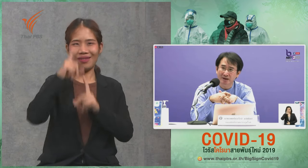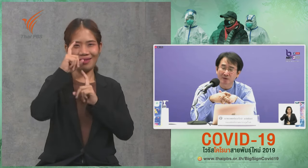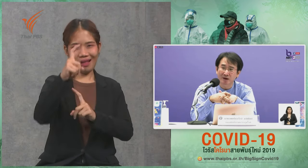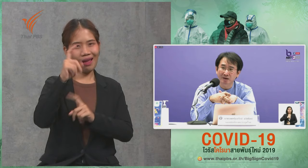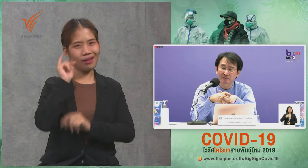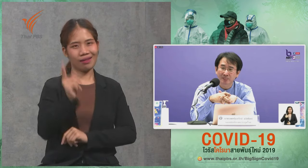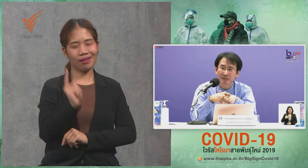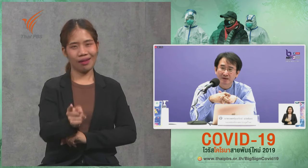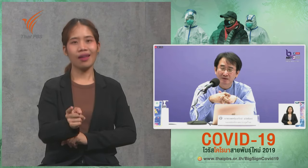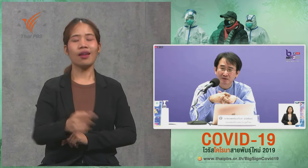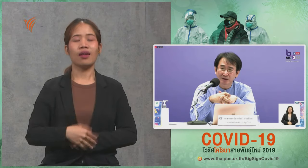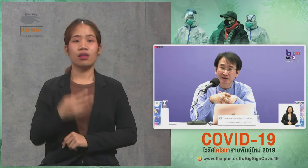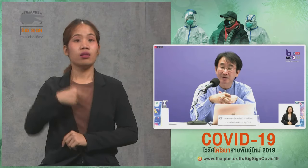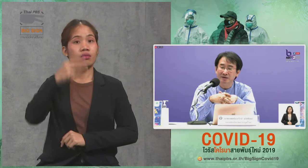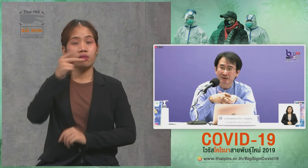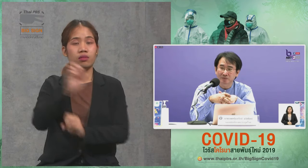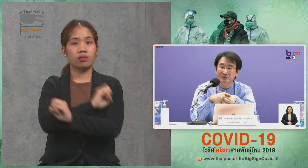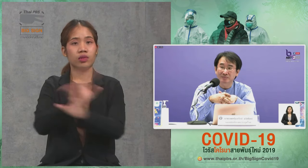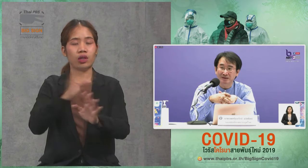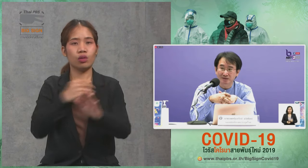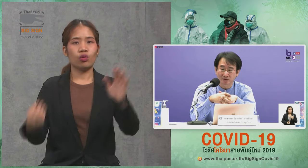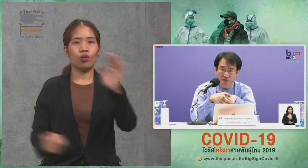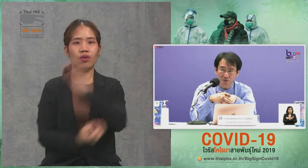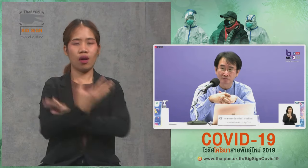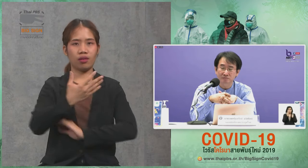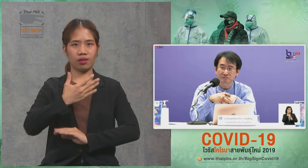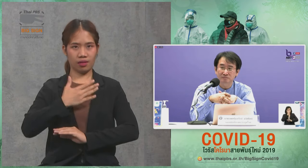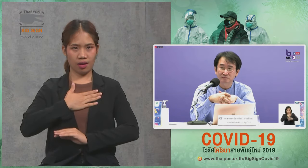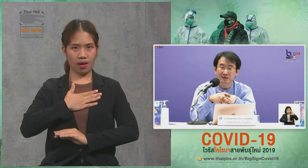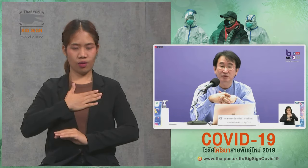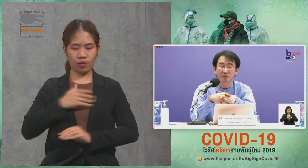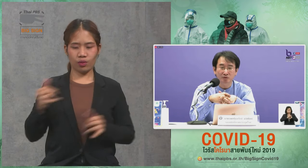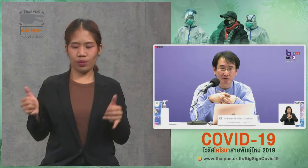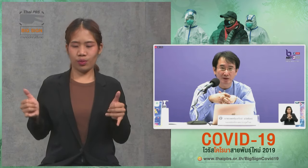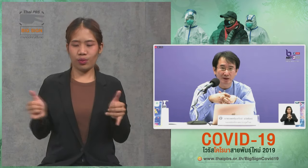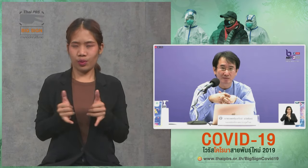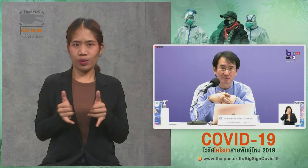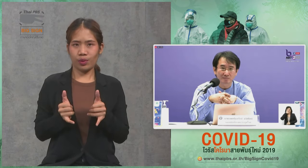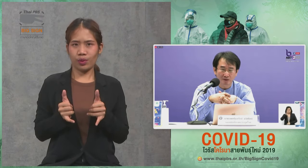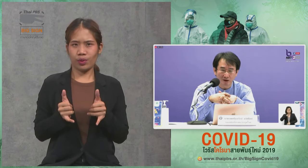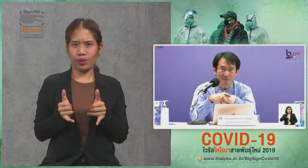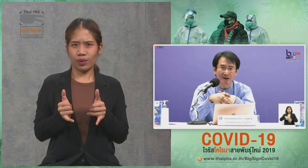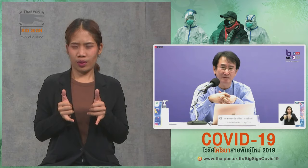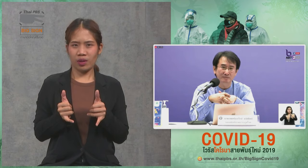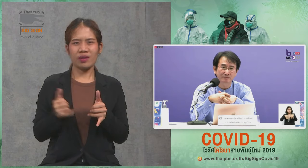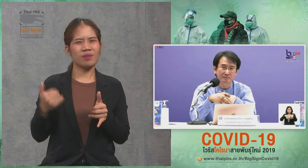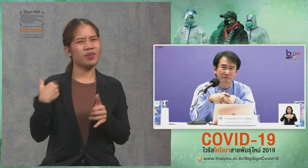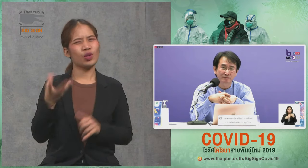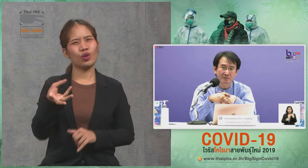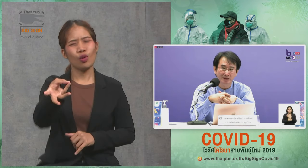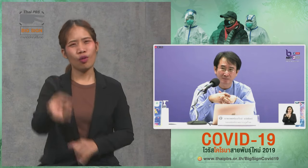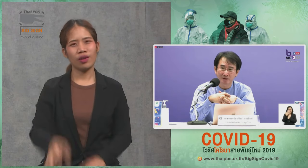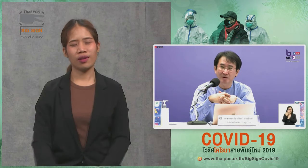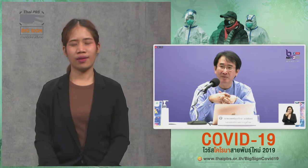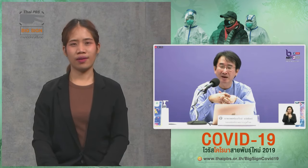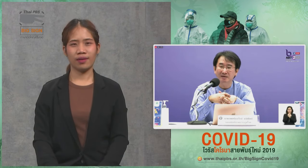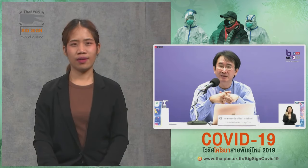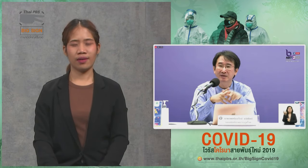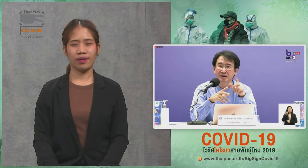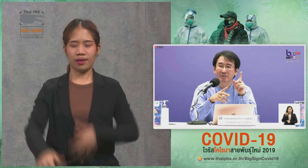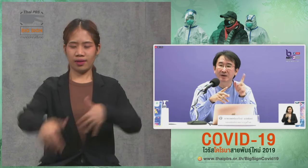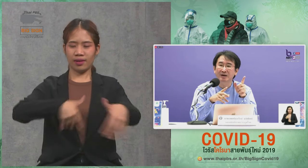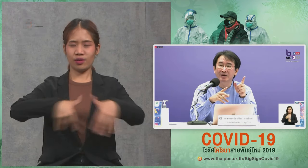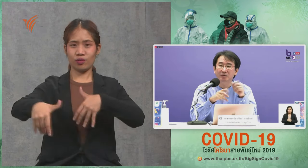จะเห็นนะครับว่าโอกาสที่เราจะเป็นผู้สัมผัสเสี่ยงสูงในชุมชนเนี่ยมีน้อยมากนะครับมีน้อยม